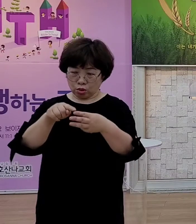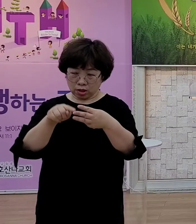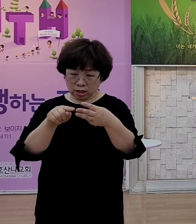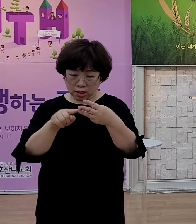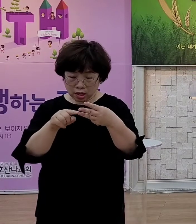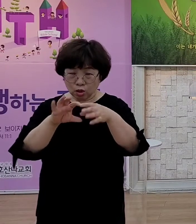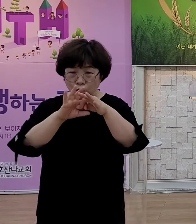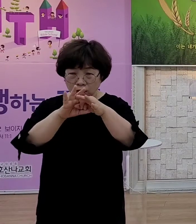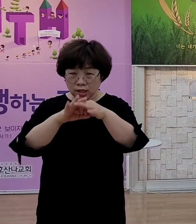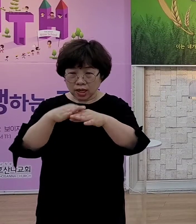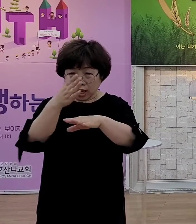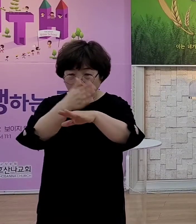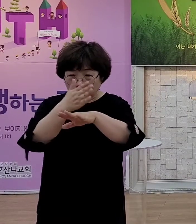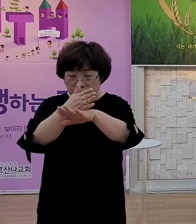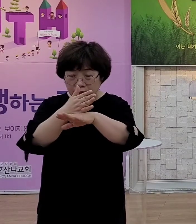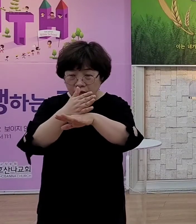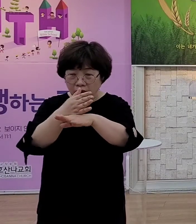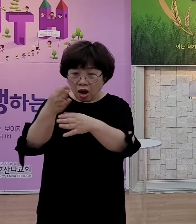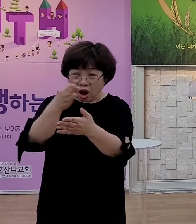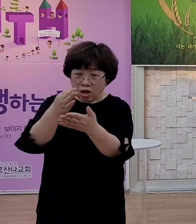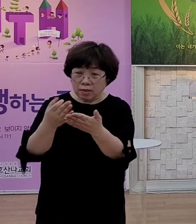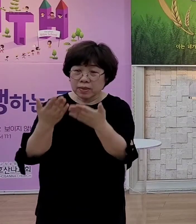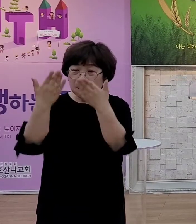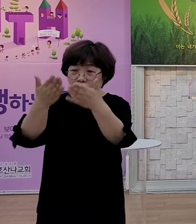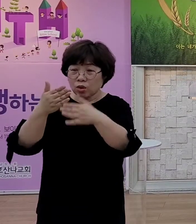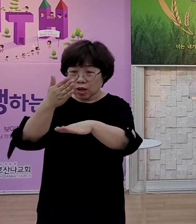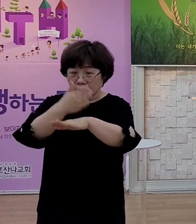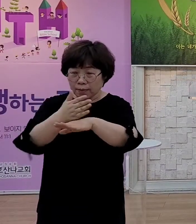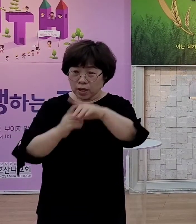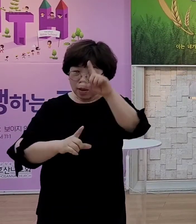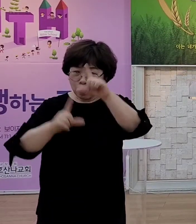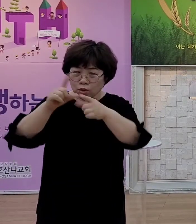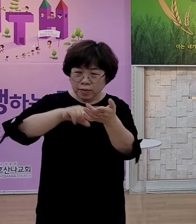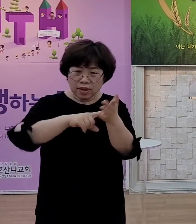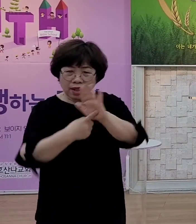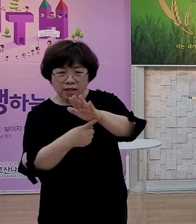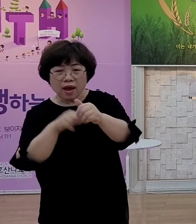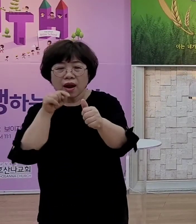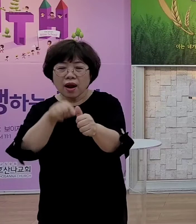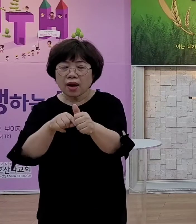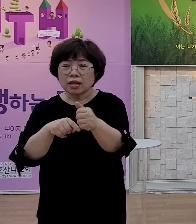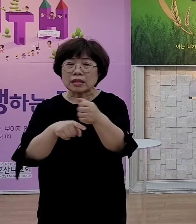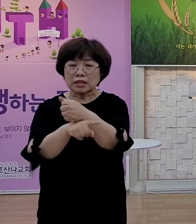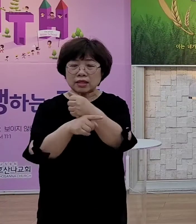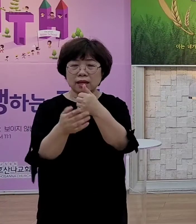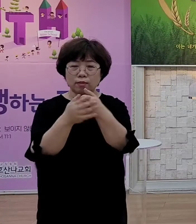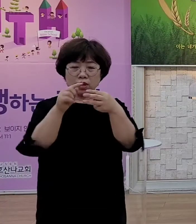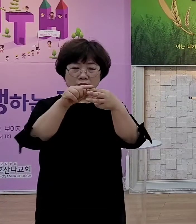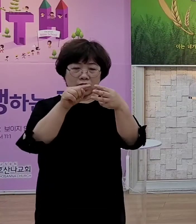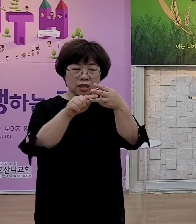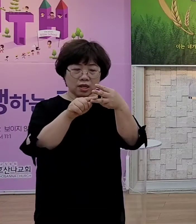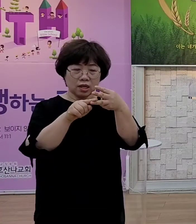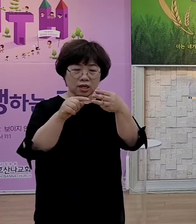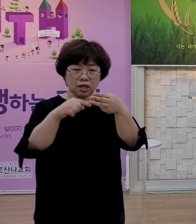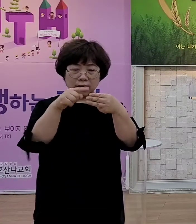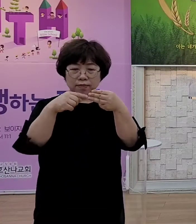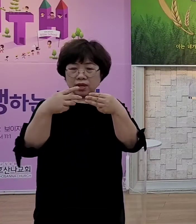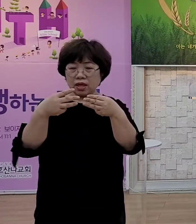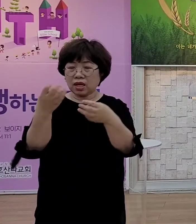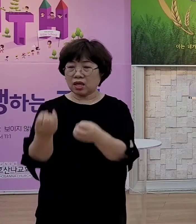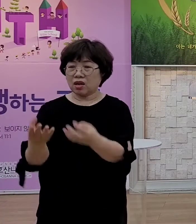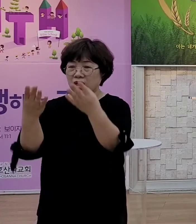드리고 이 감사의 모습으로 표하라. 이렇게 이 3대 절기를 명령하셨다라는